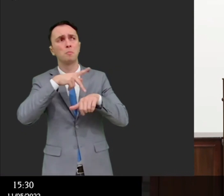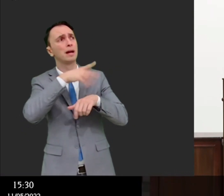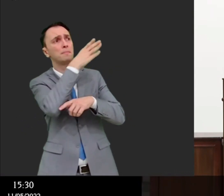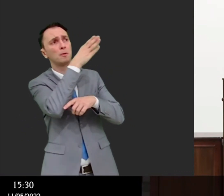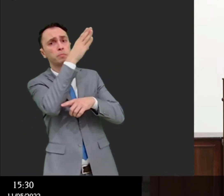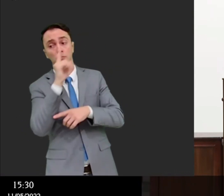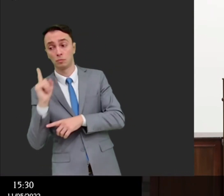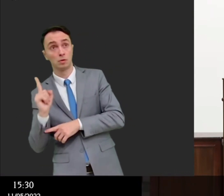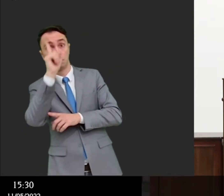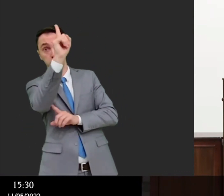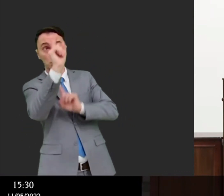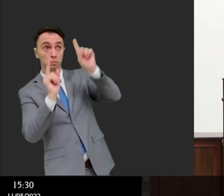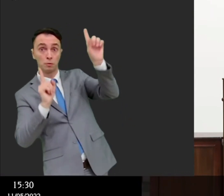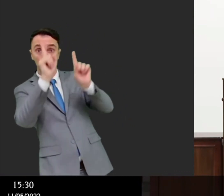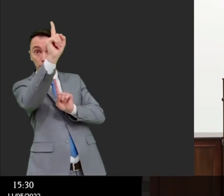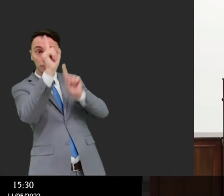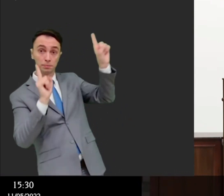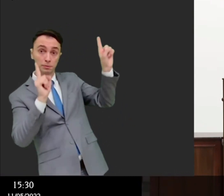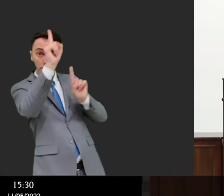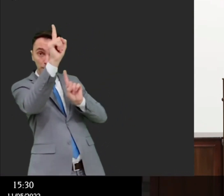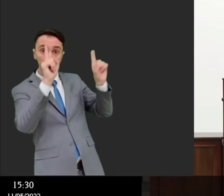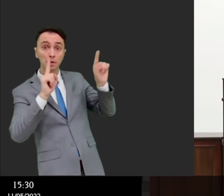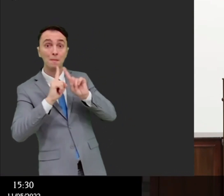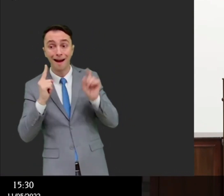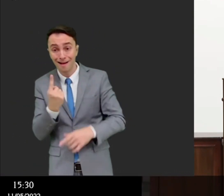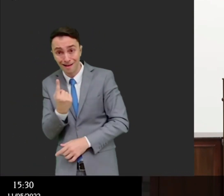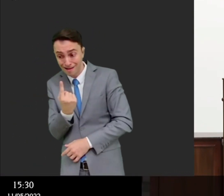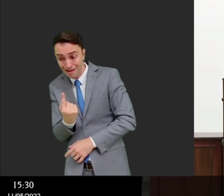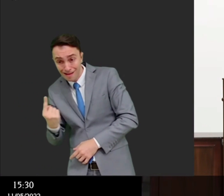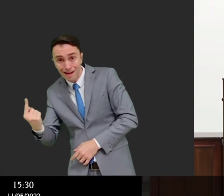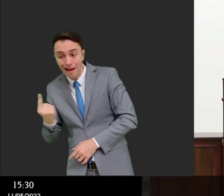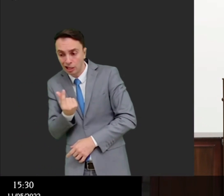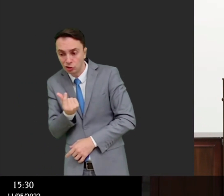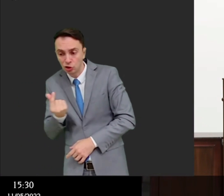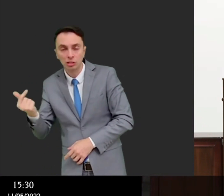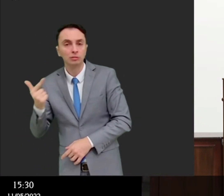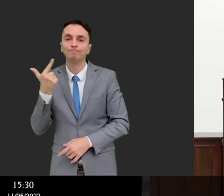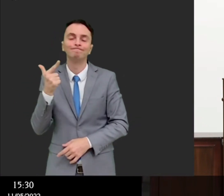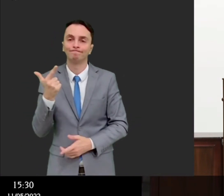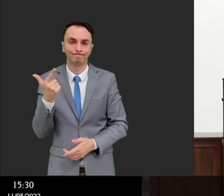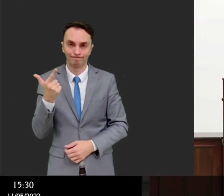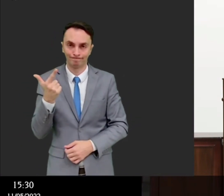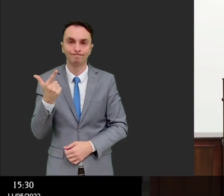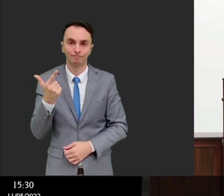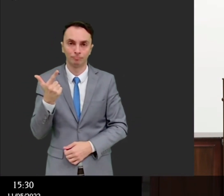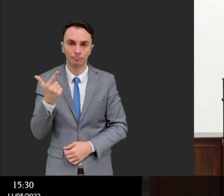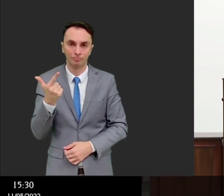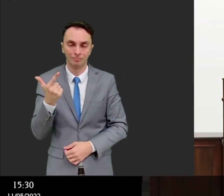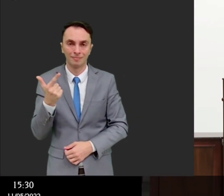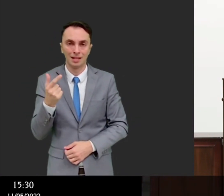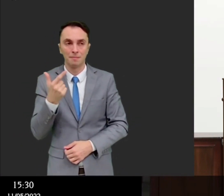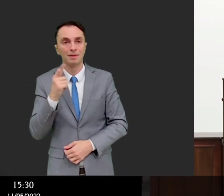lá e sem ter o recurso necessário para se manter. E não só